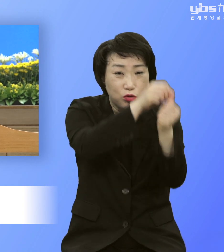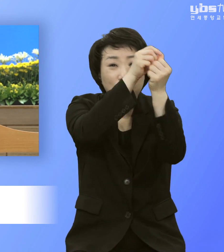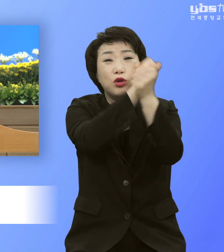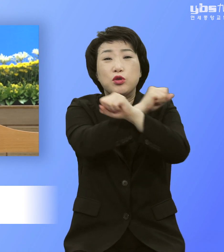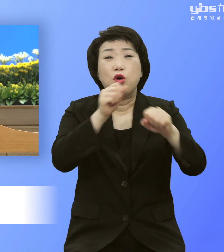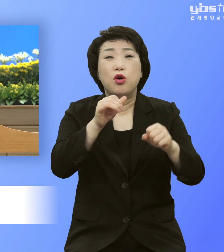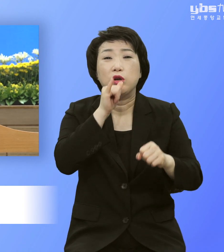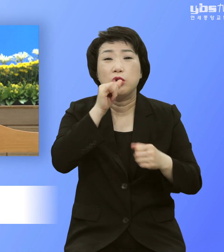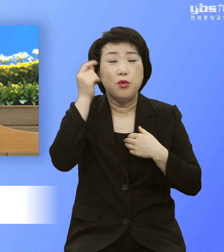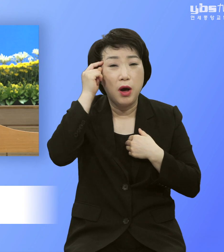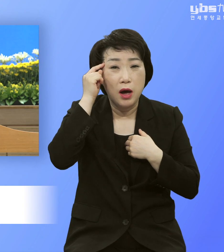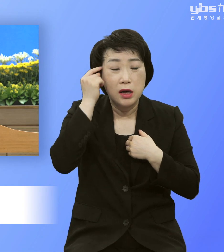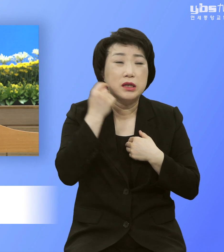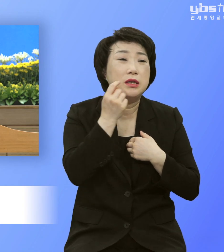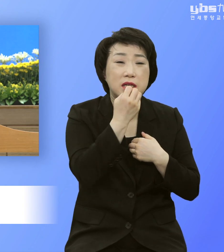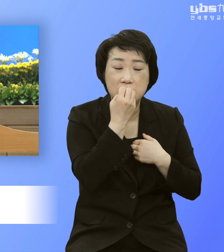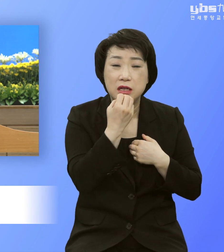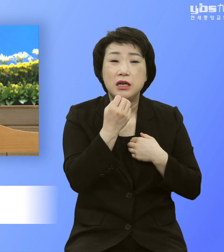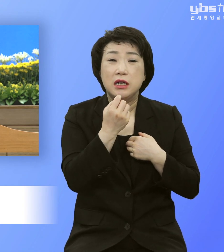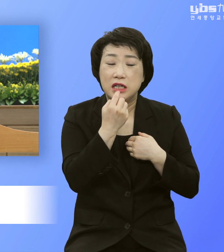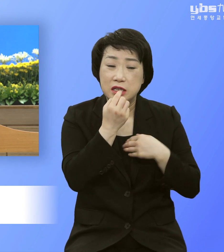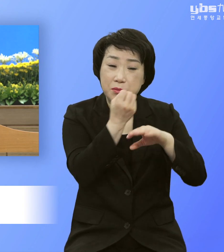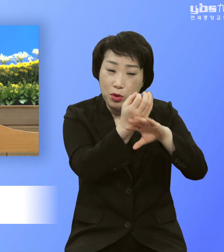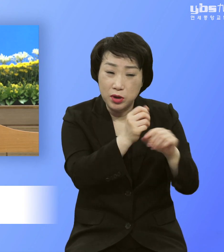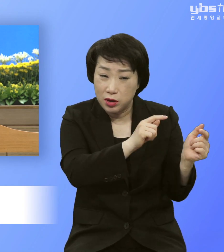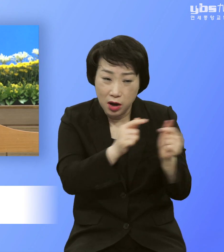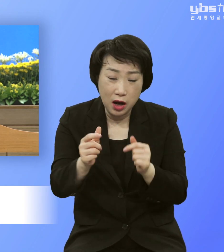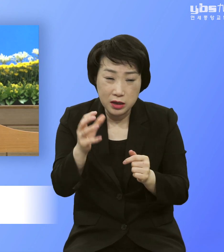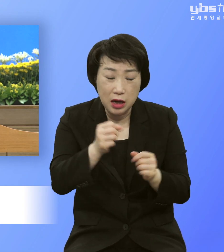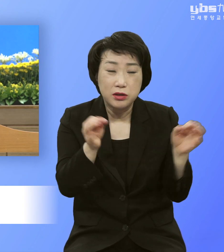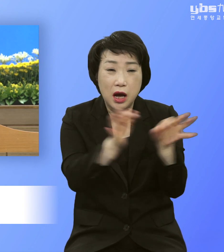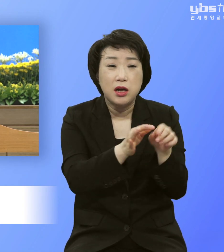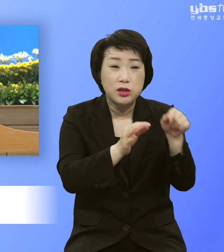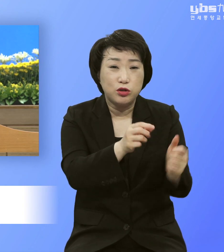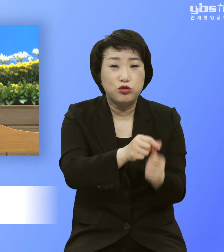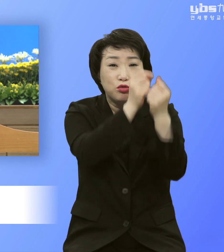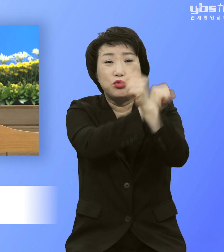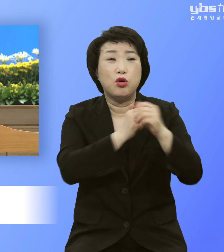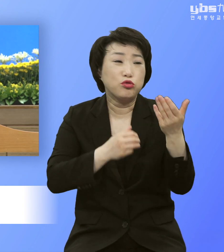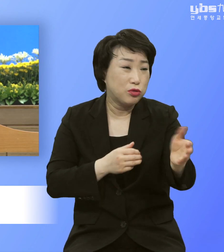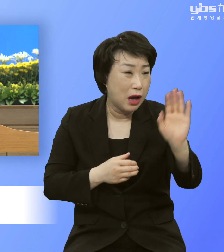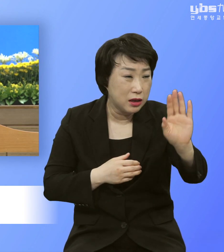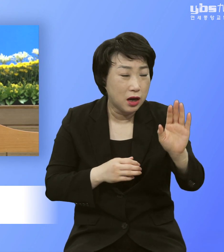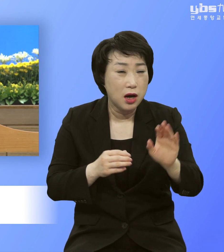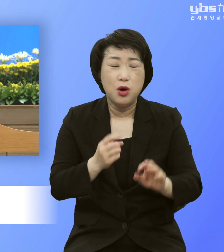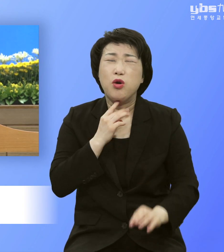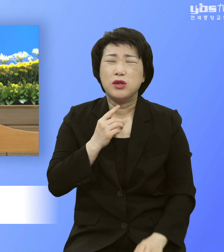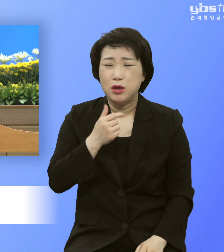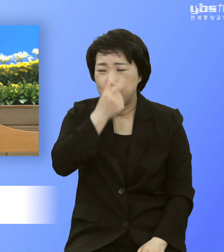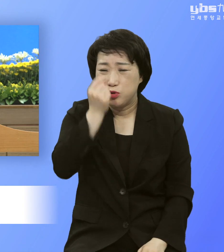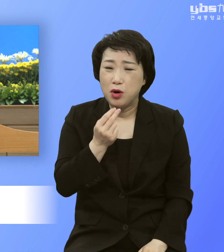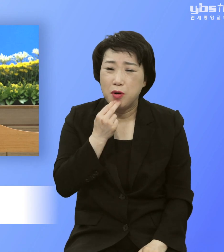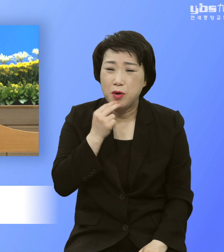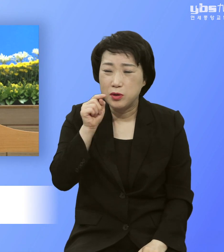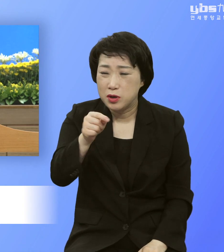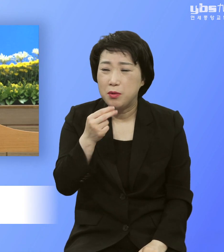은이나 금같이 없어질 것으로 한 것이 아니요 오직 흠도 없고 점도 없는 어린양 같은